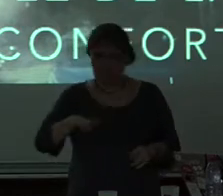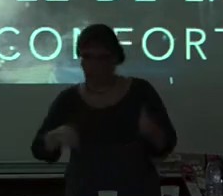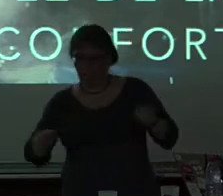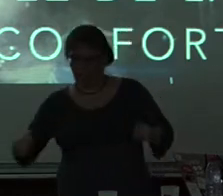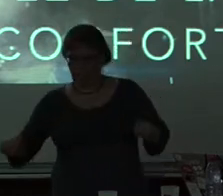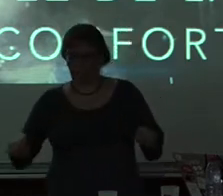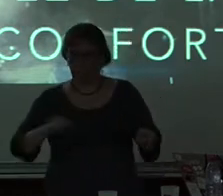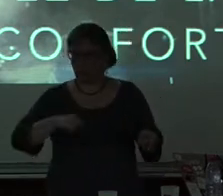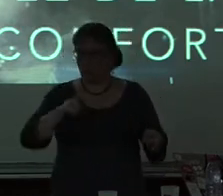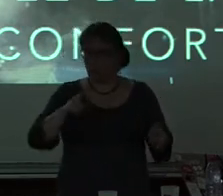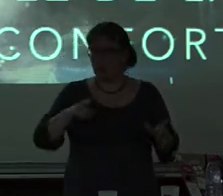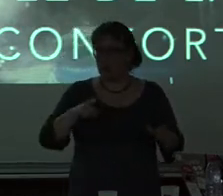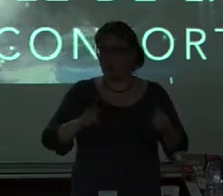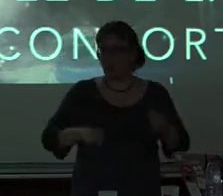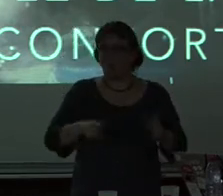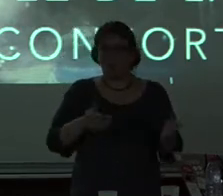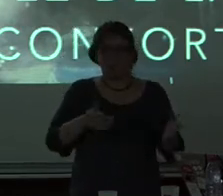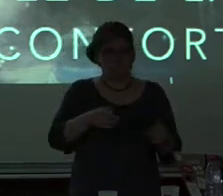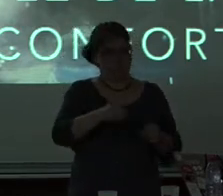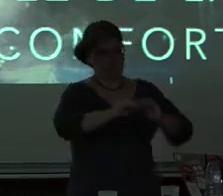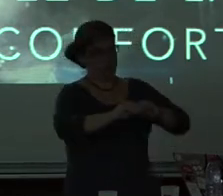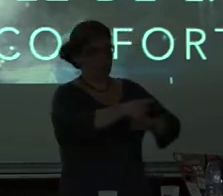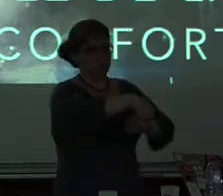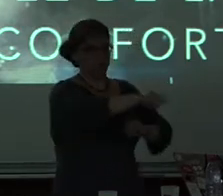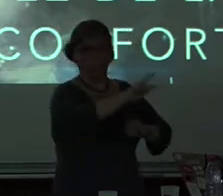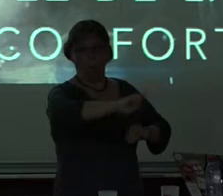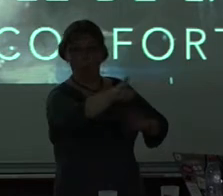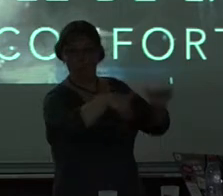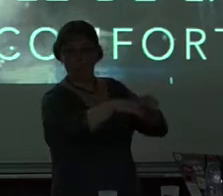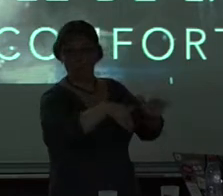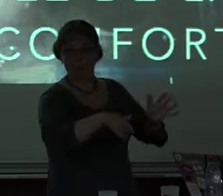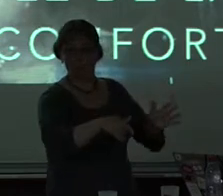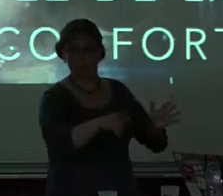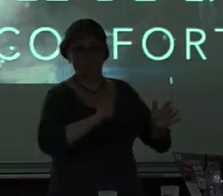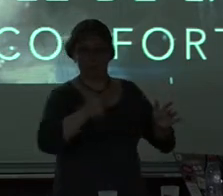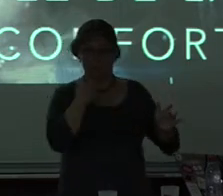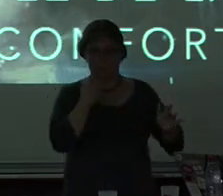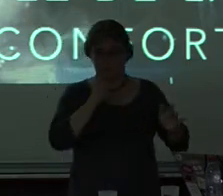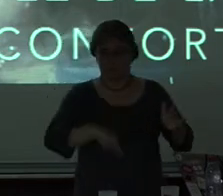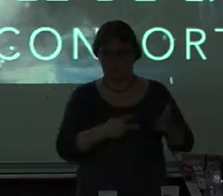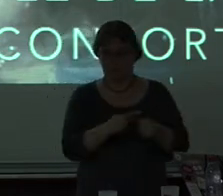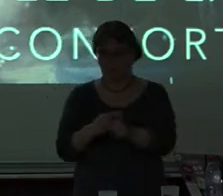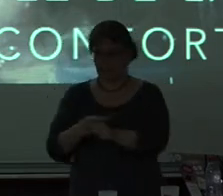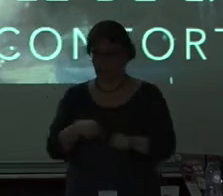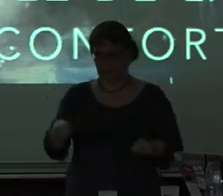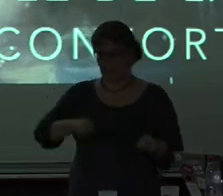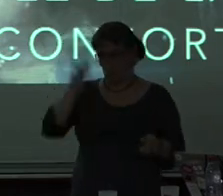serez obligé de sortir de ce que vous connaissez et vous serez même obligé d'expliquer pourquoi vous utilisez tel outil et pas un